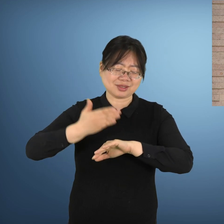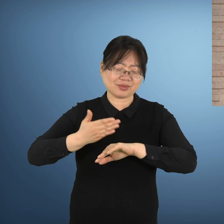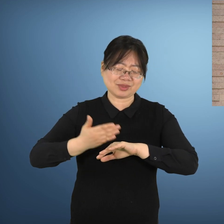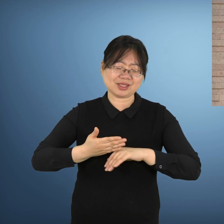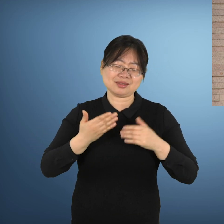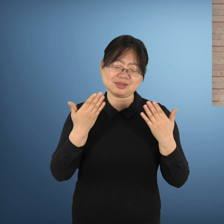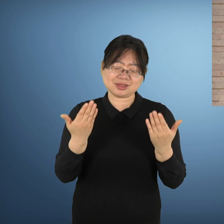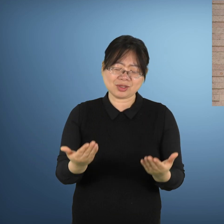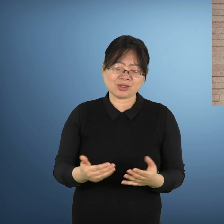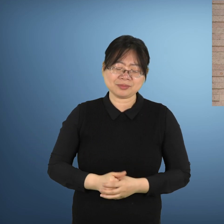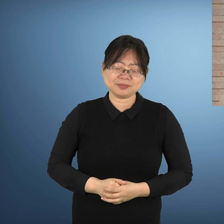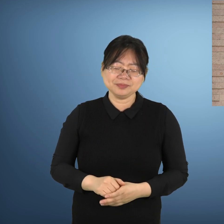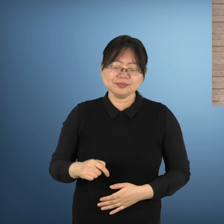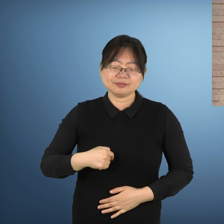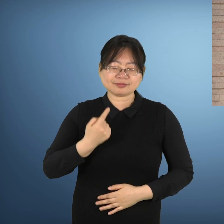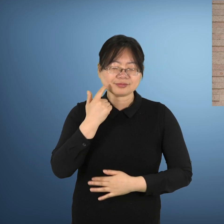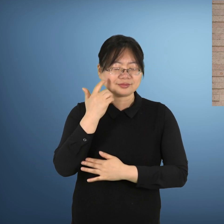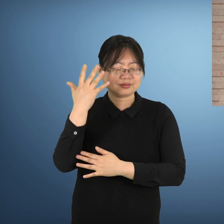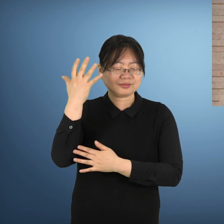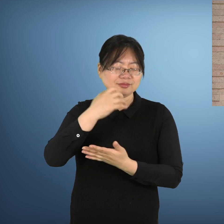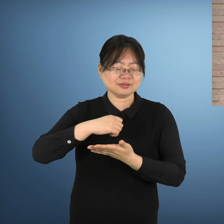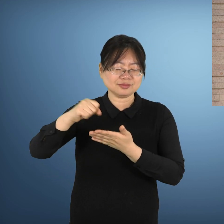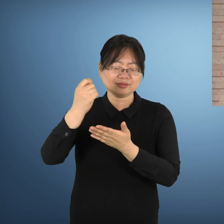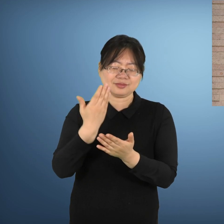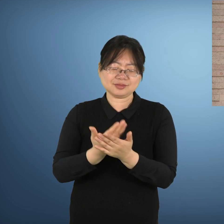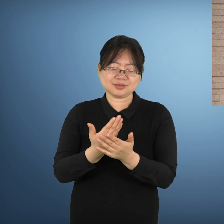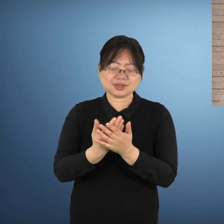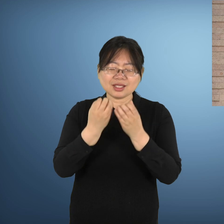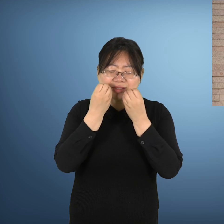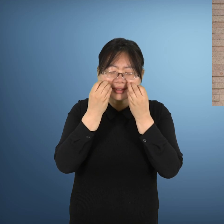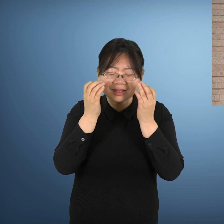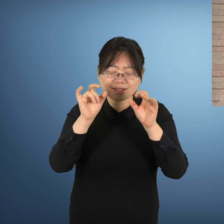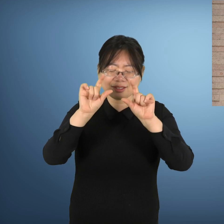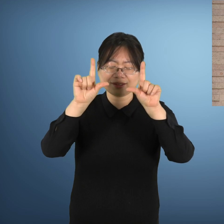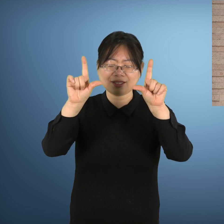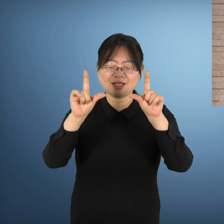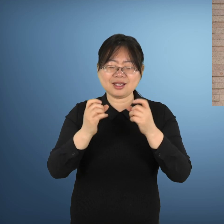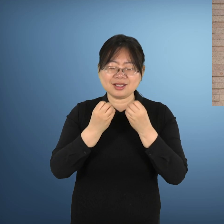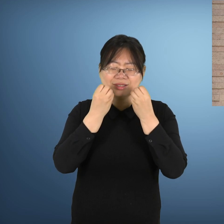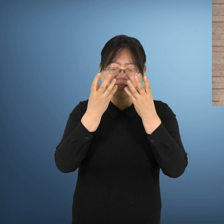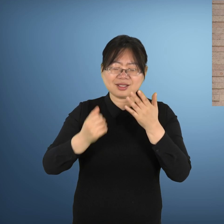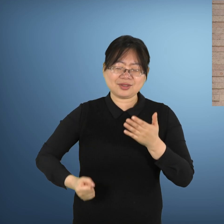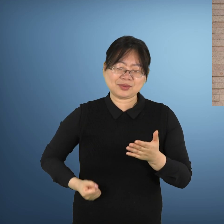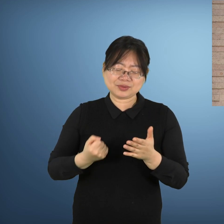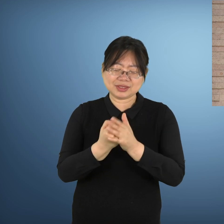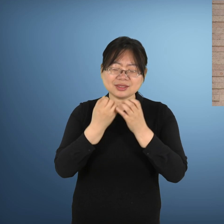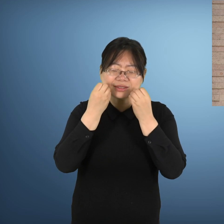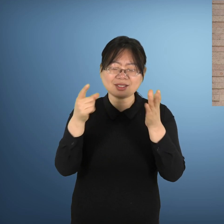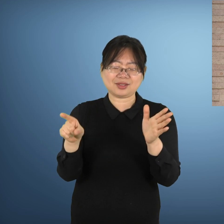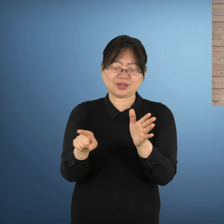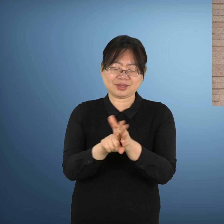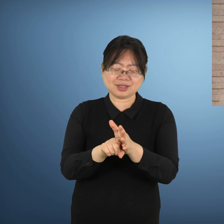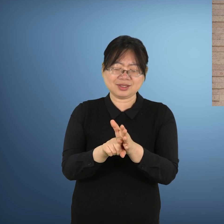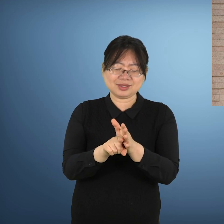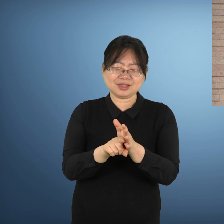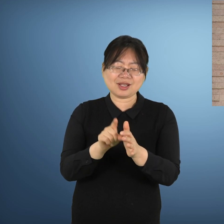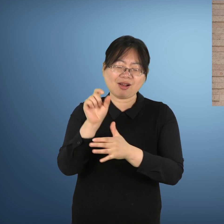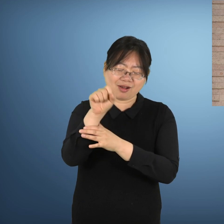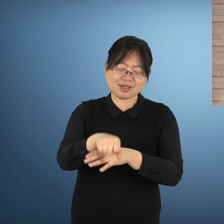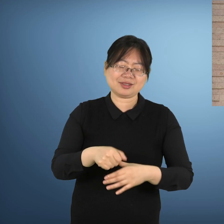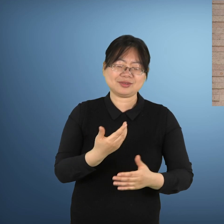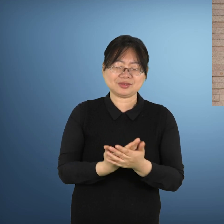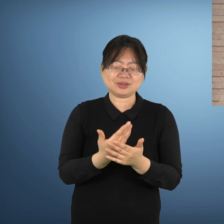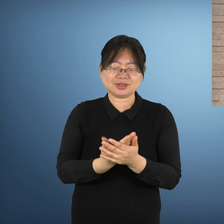감사합니다. 홀로 영광을 받으시고 새날 새 용기와 새 믿음을 허락해